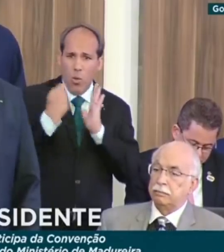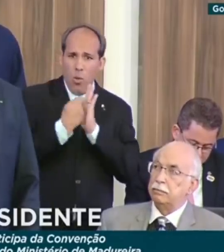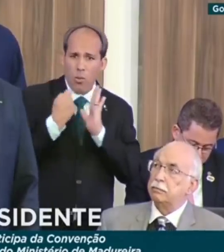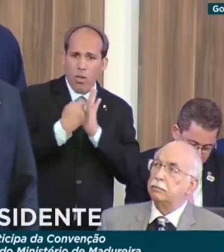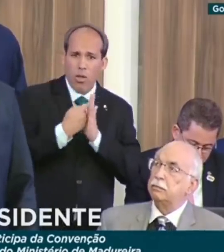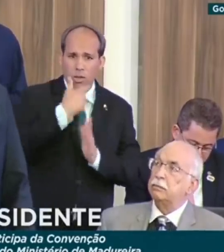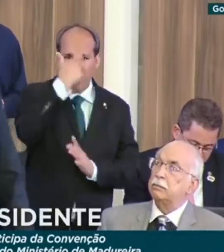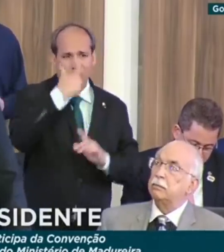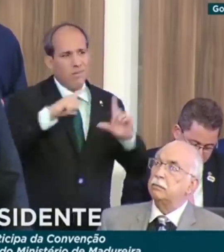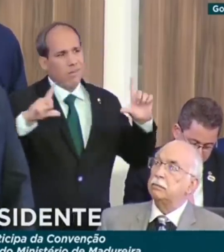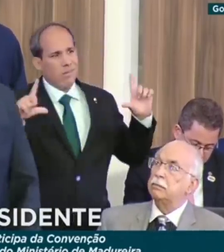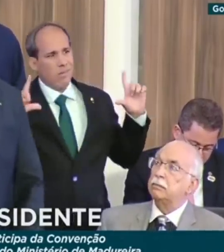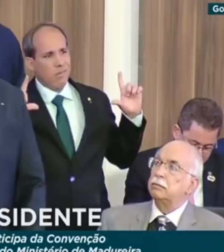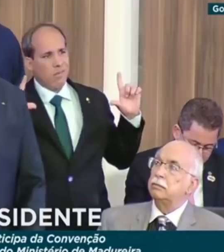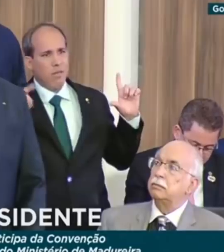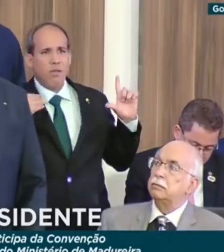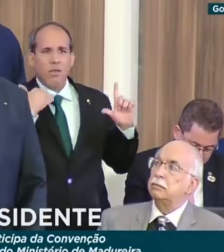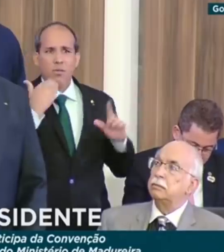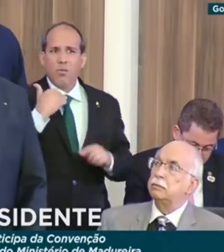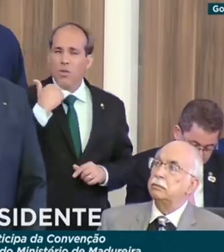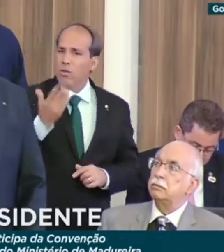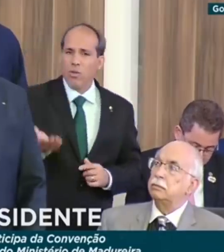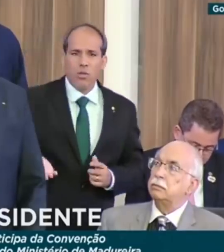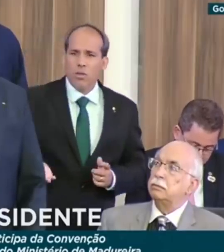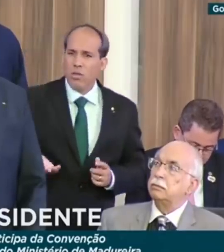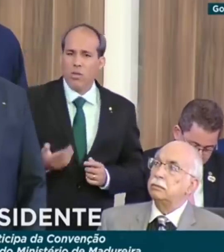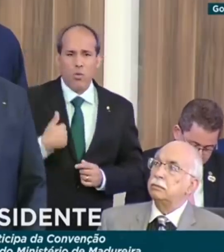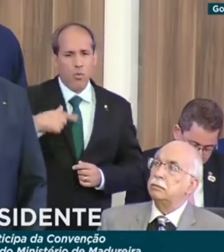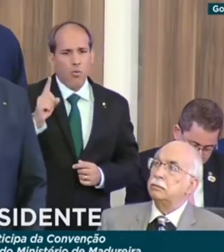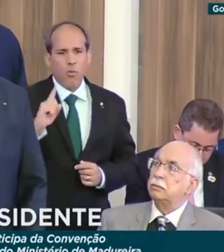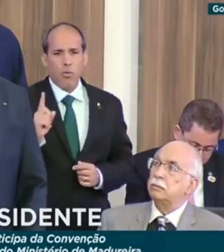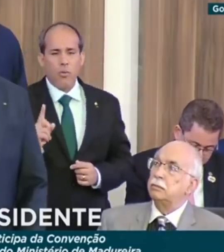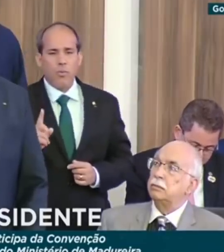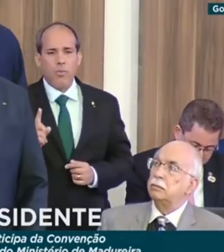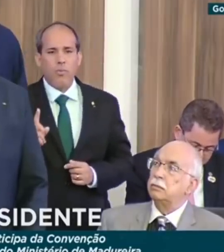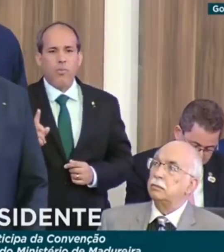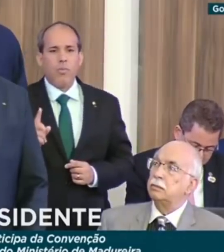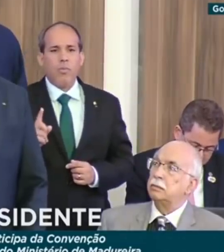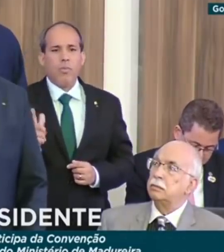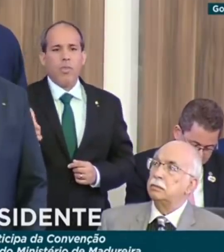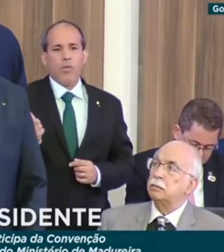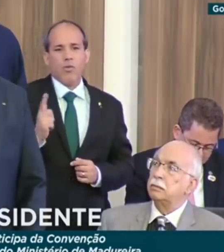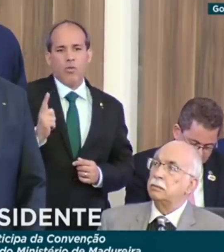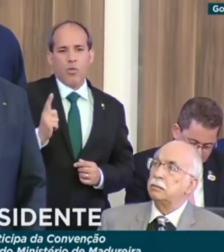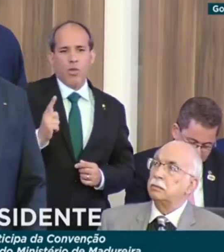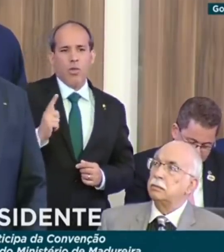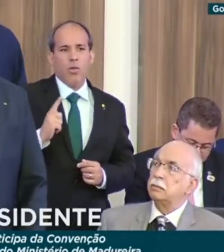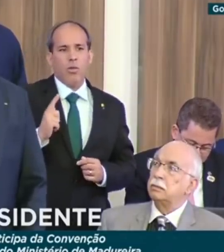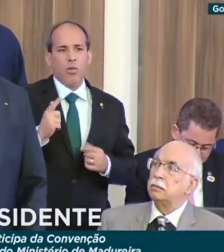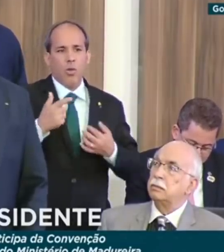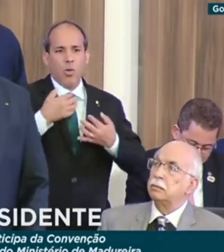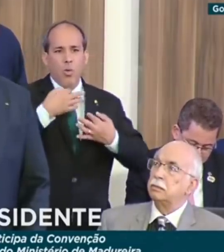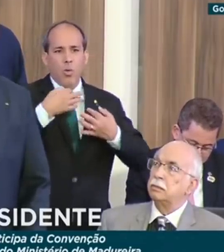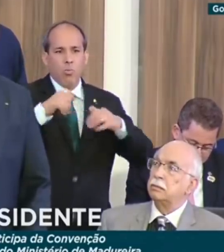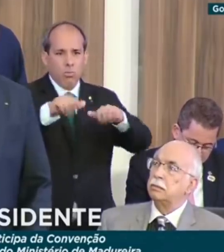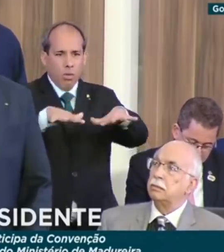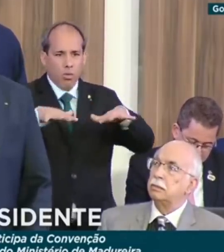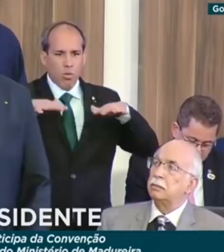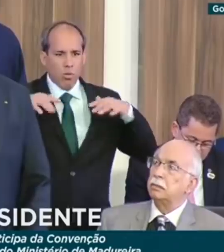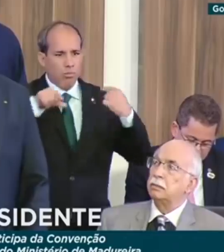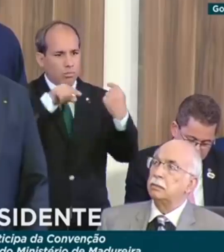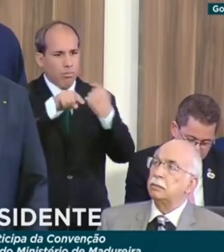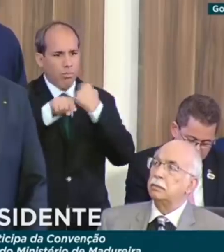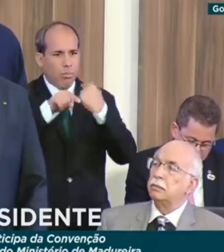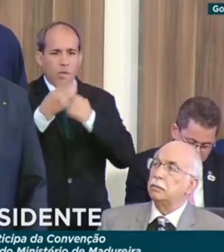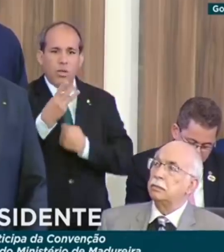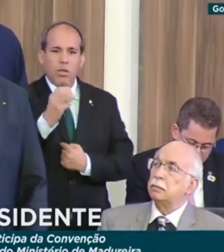moldura de uma fotografia. Tem uma audiência bilateral de pelo menos 30 minutos